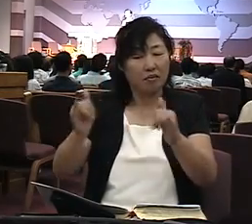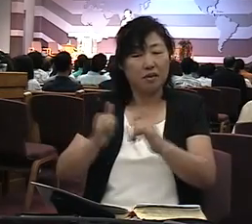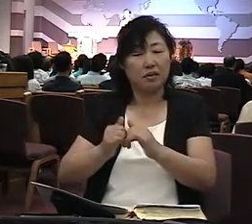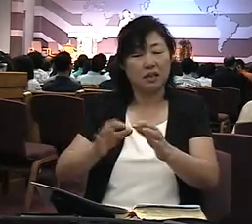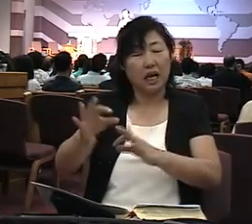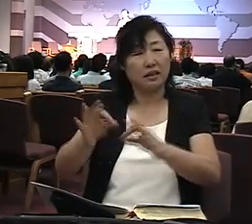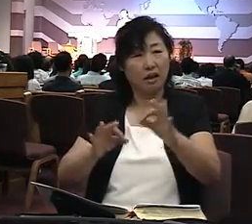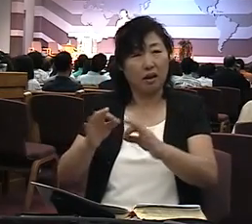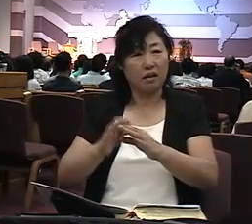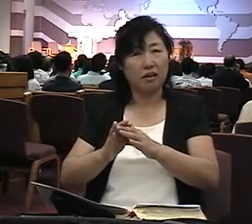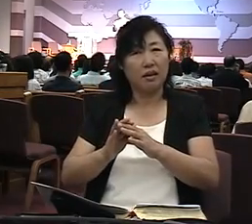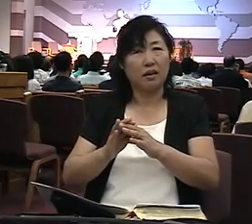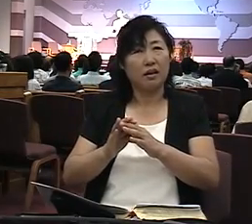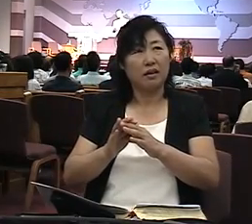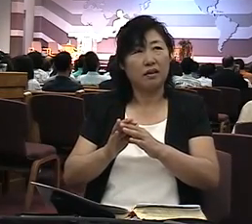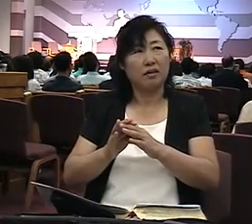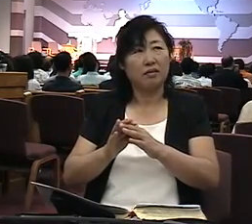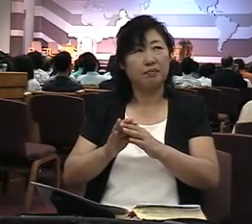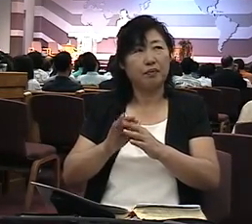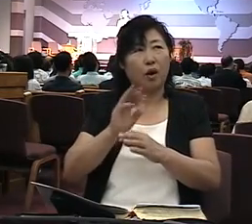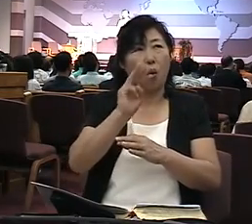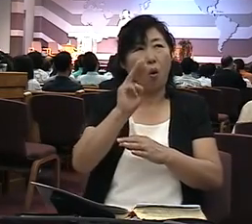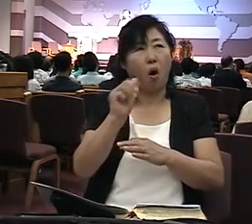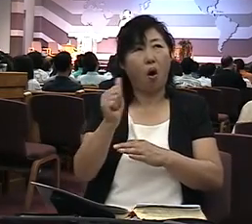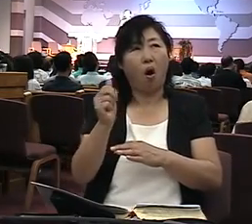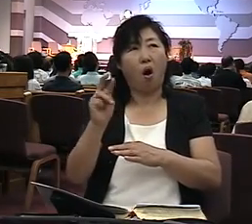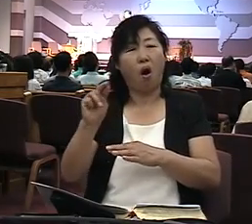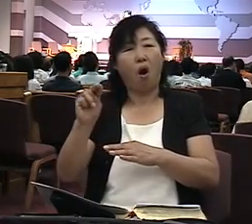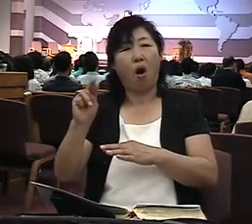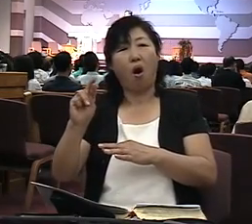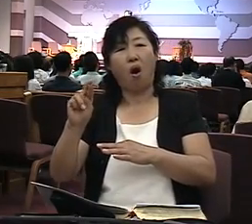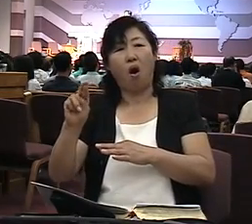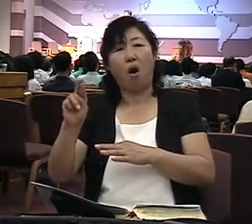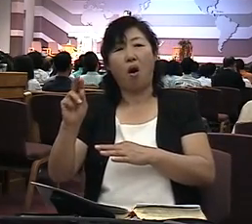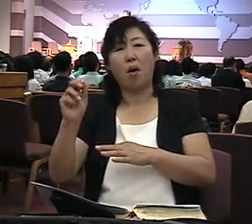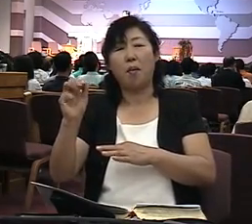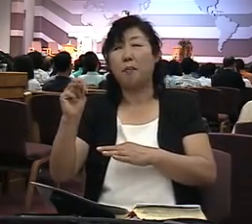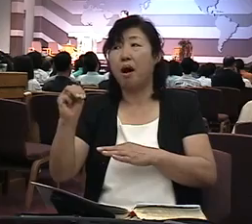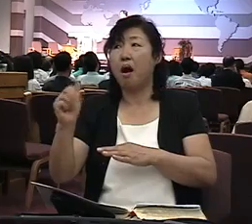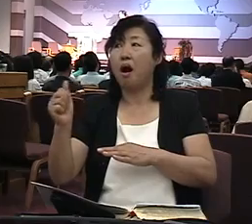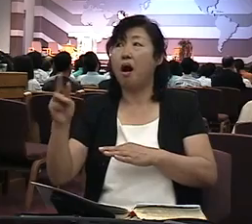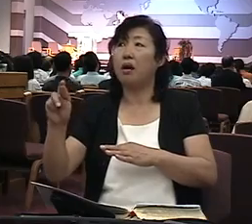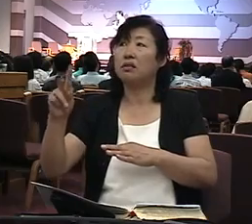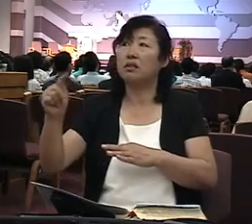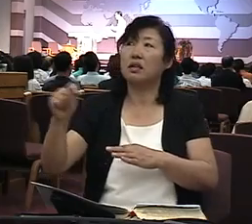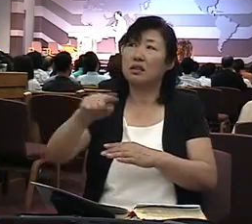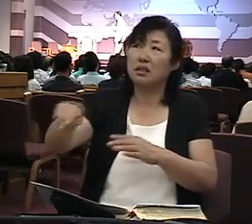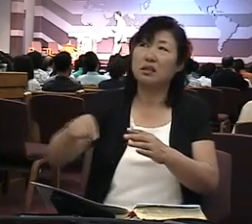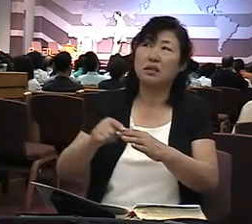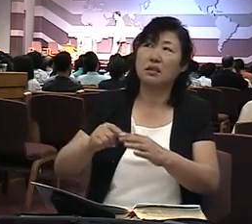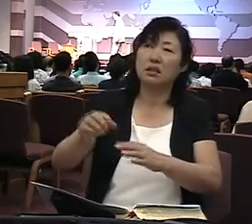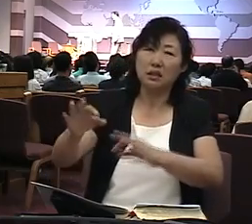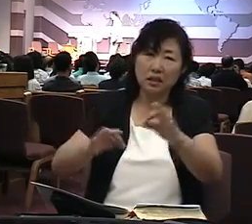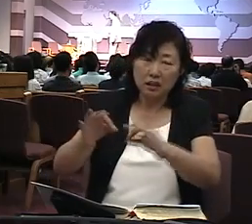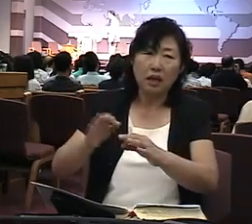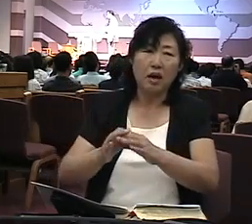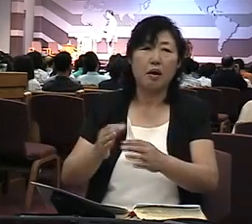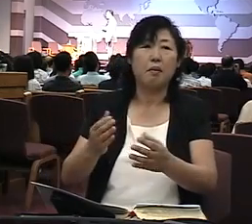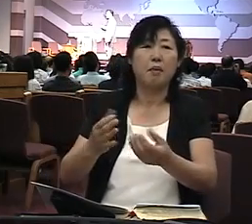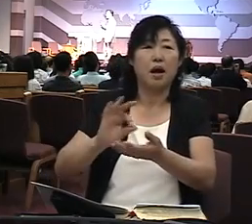거예요. 근데 11시에 문을 닫으니까 문을 다 닫고 이제 준비되고 오면 11시만 12시인데 그들이